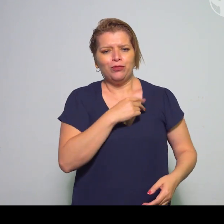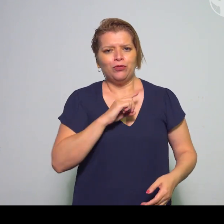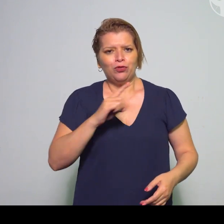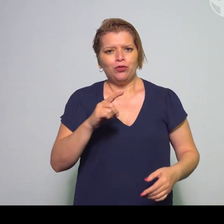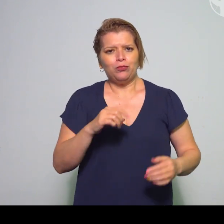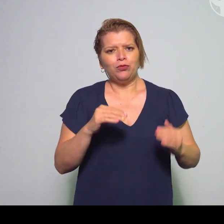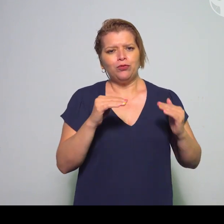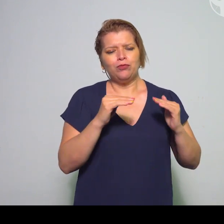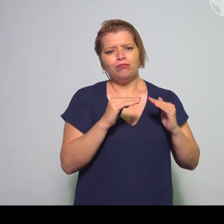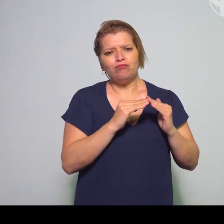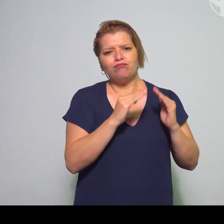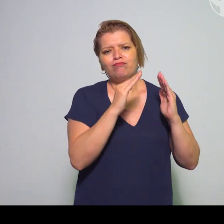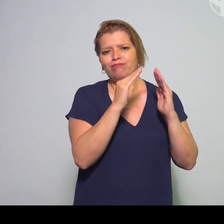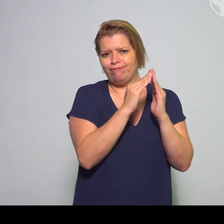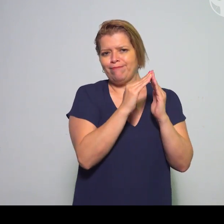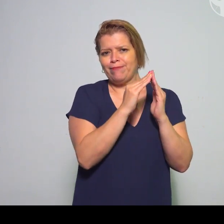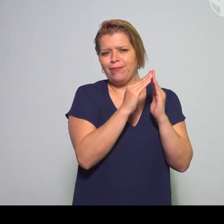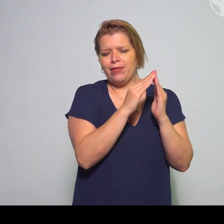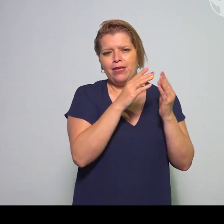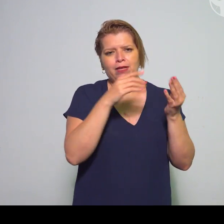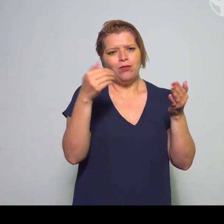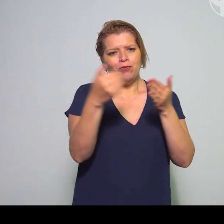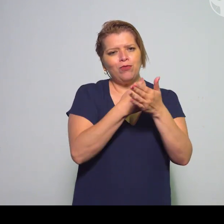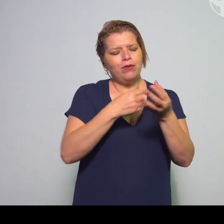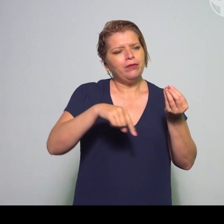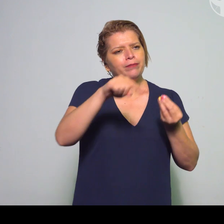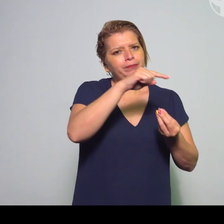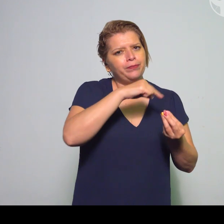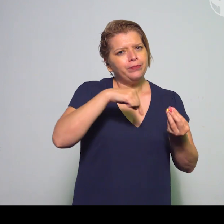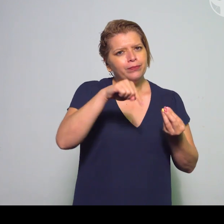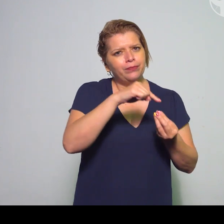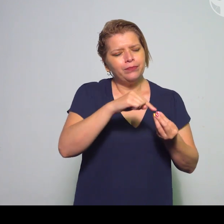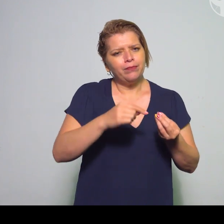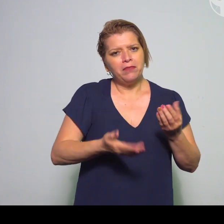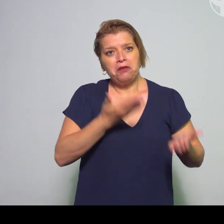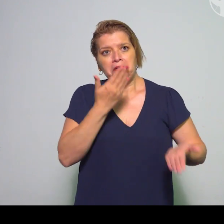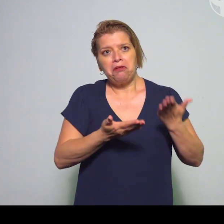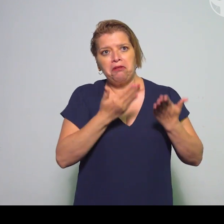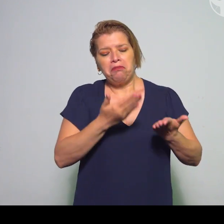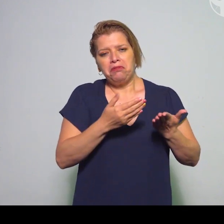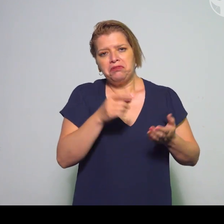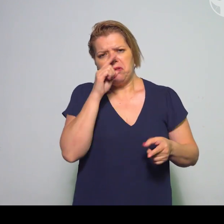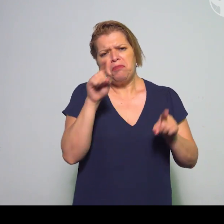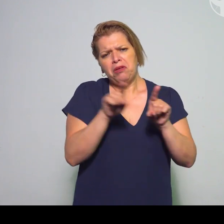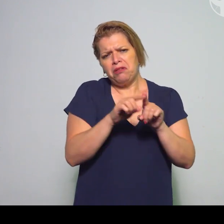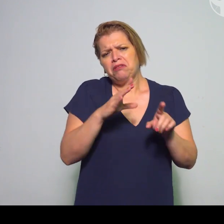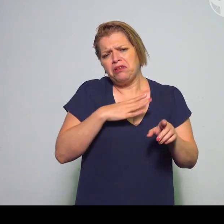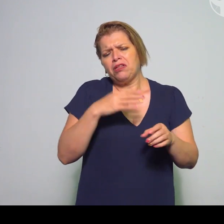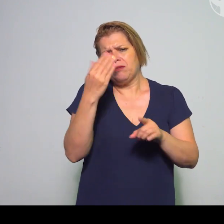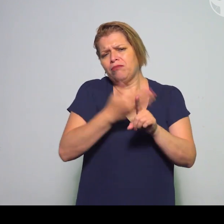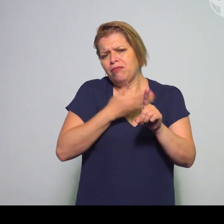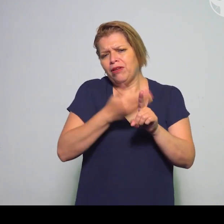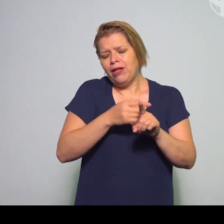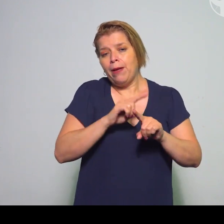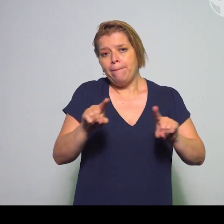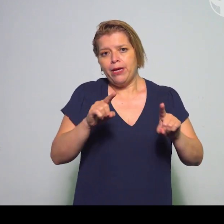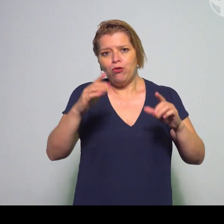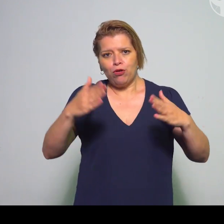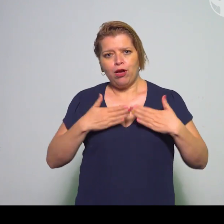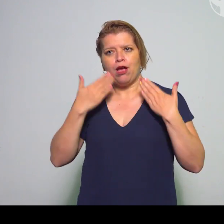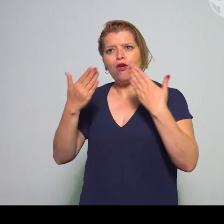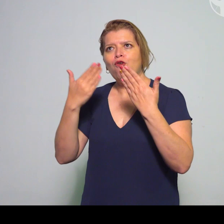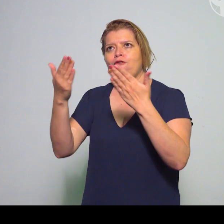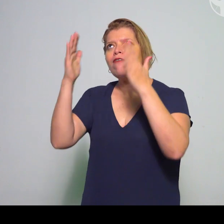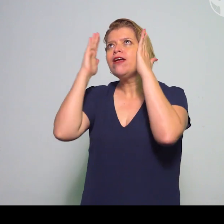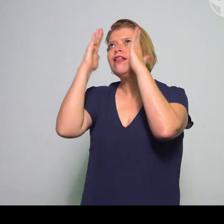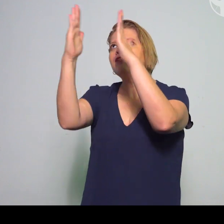familia reconstruida, una familia que en algunos momentos entra en crisis y deja de funcionar, pero que